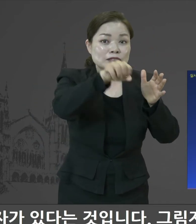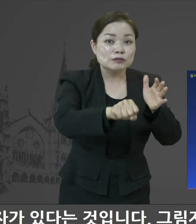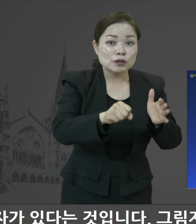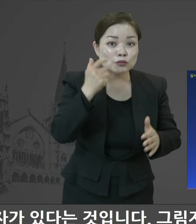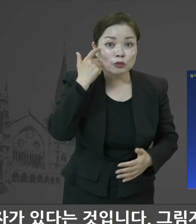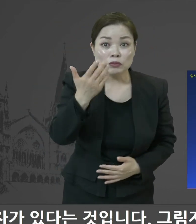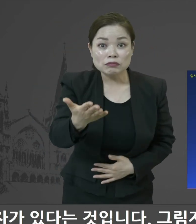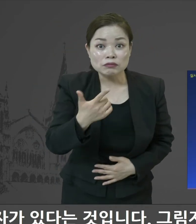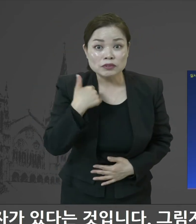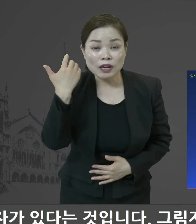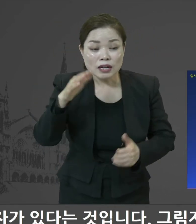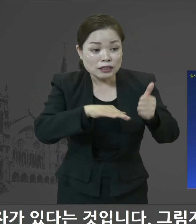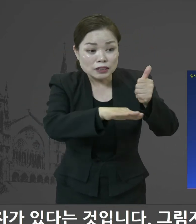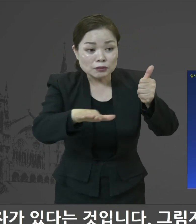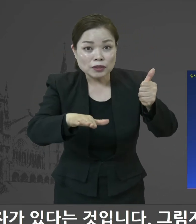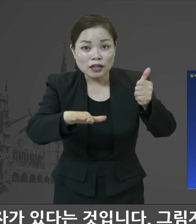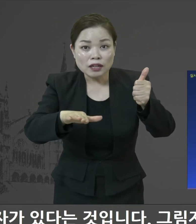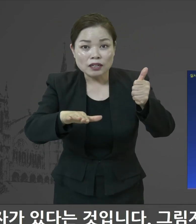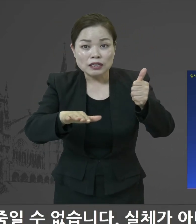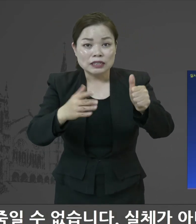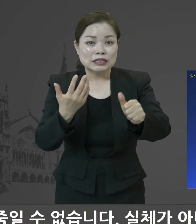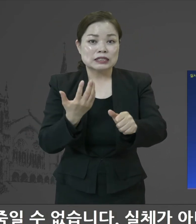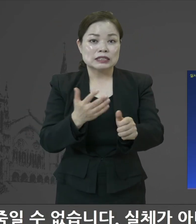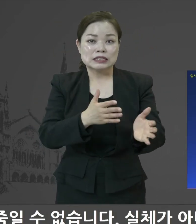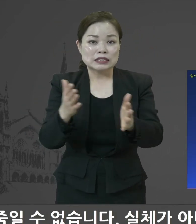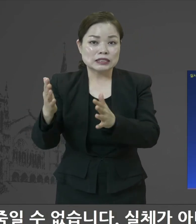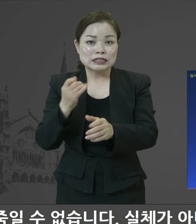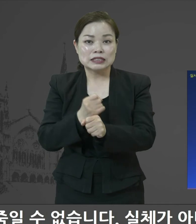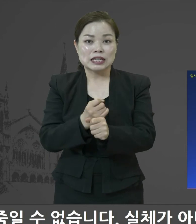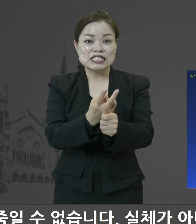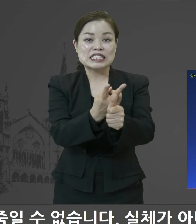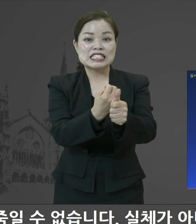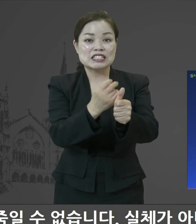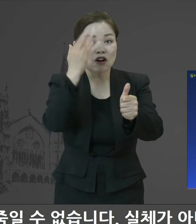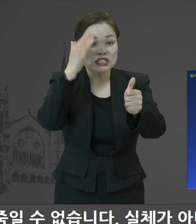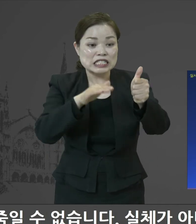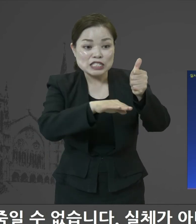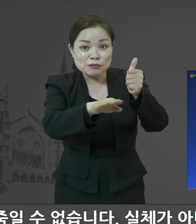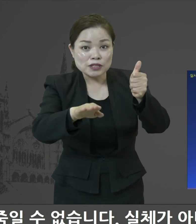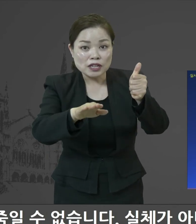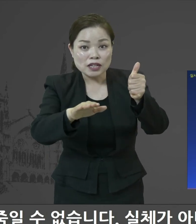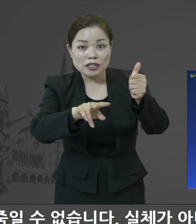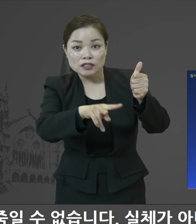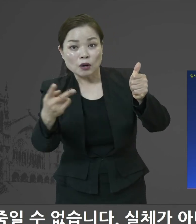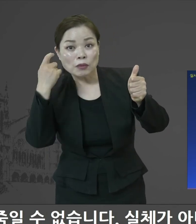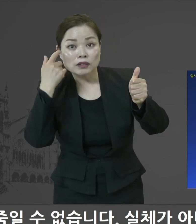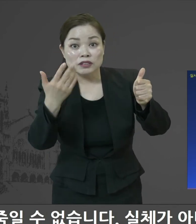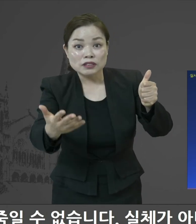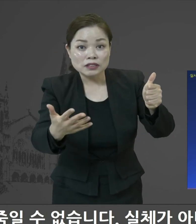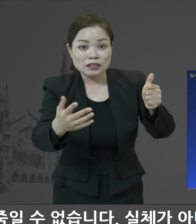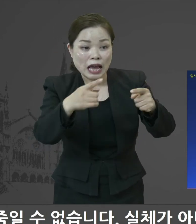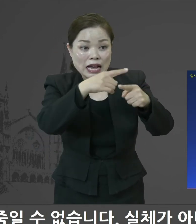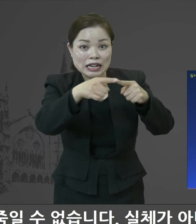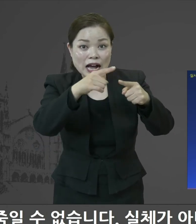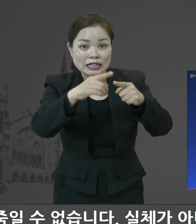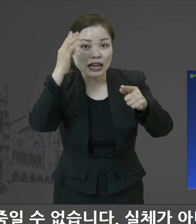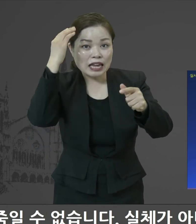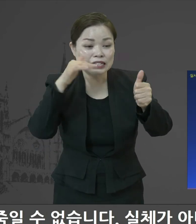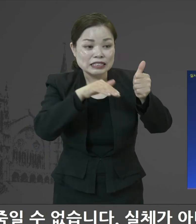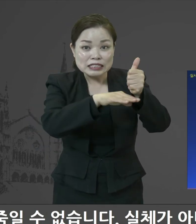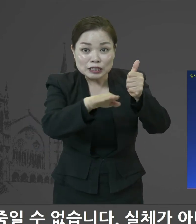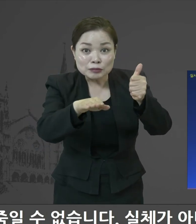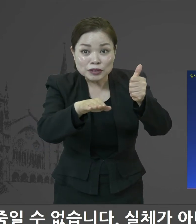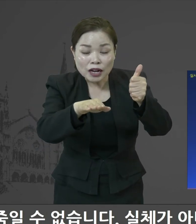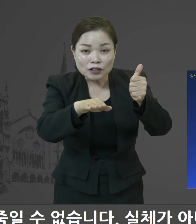물려보셨습니까? 지나가는 트럭 그림자에 부딪혀 넘어져 보셨습니까? 칼의 그림자에 배에서 피가